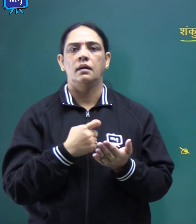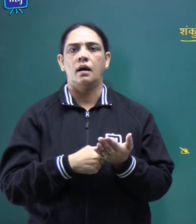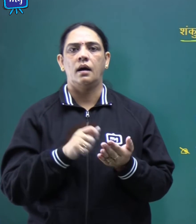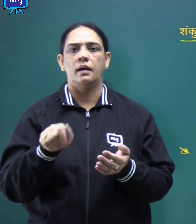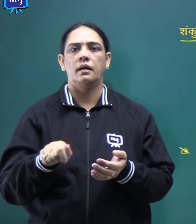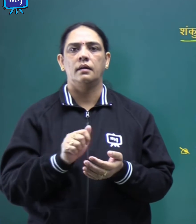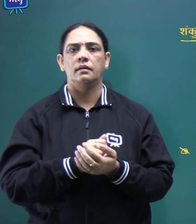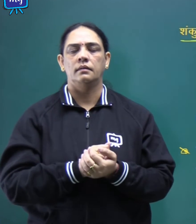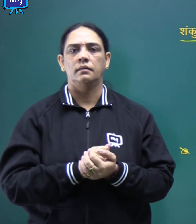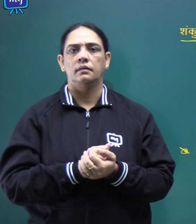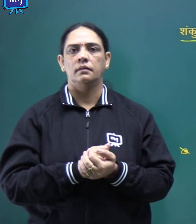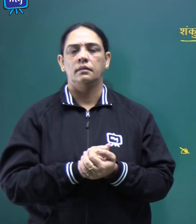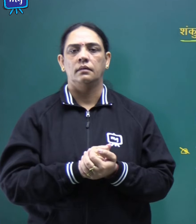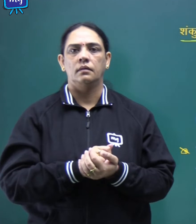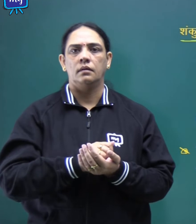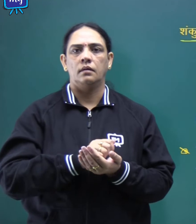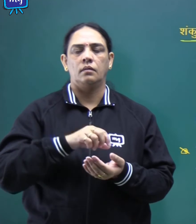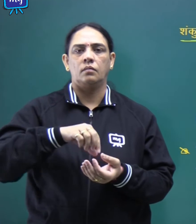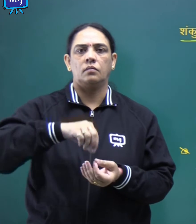r, ऊंचाई